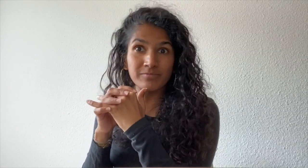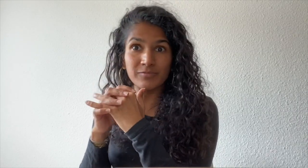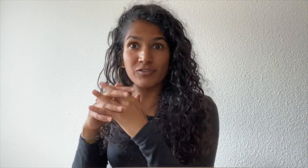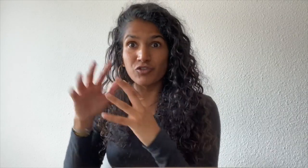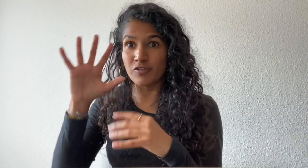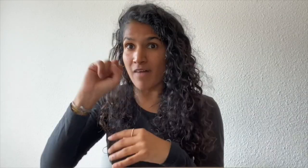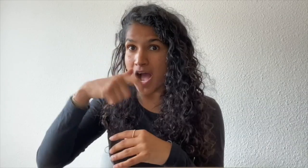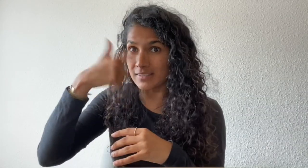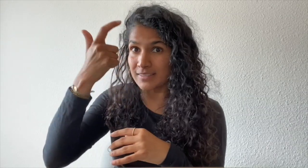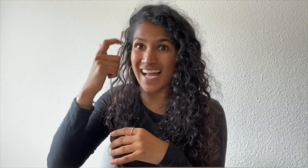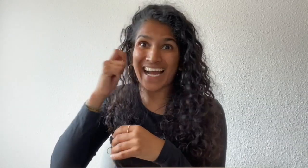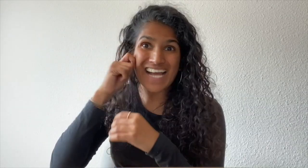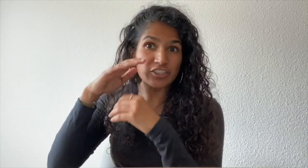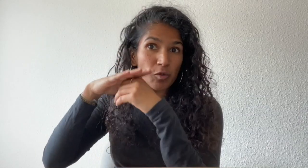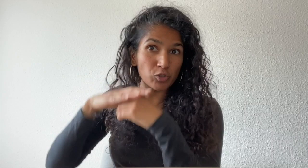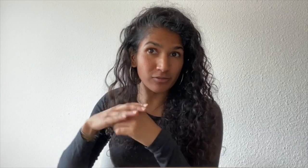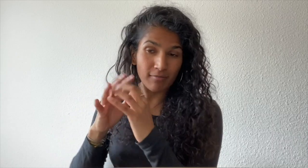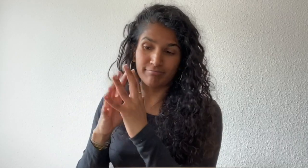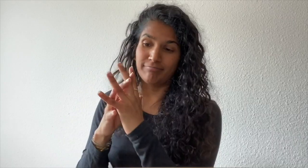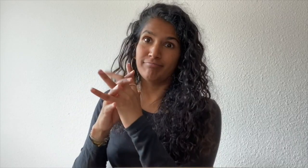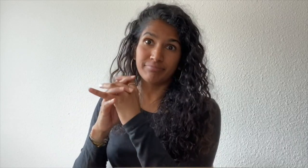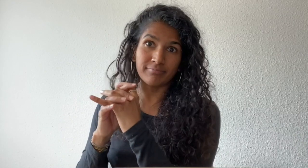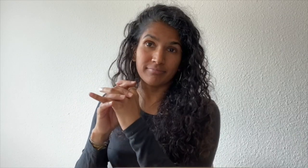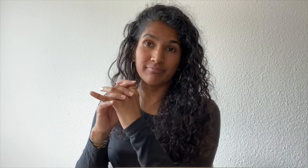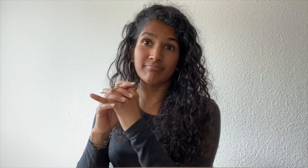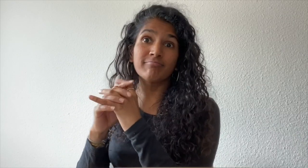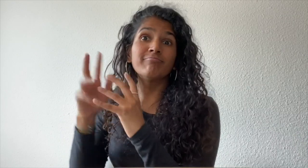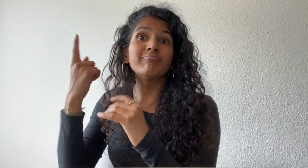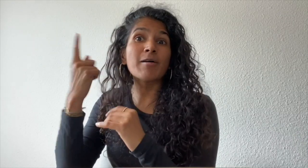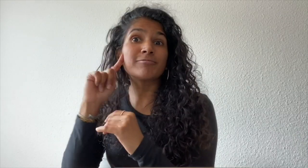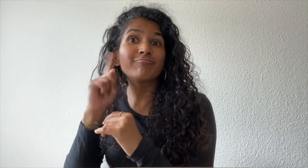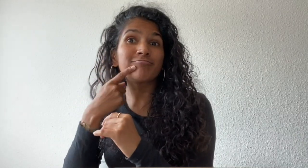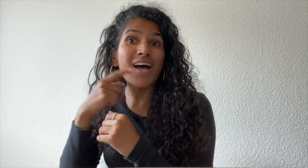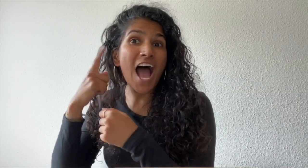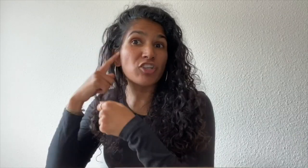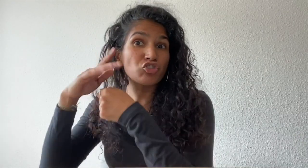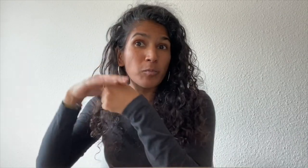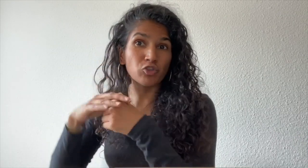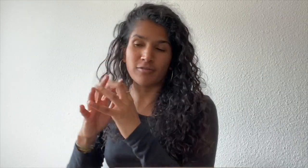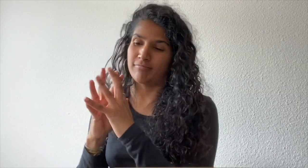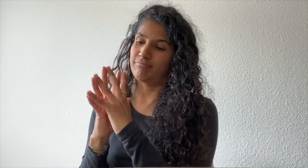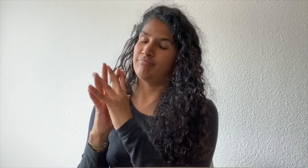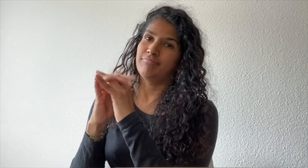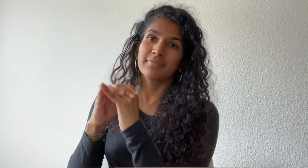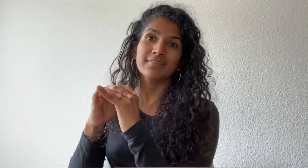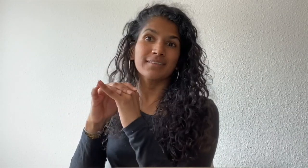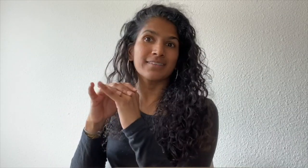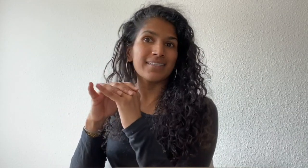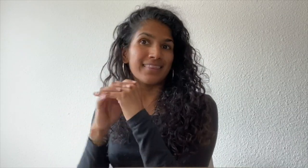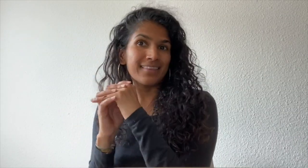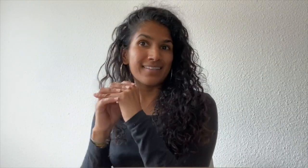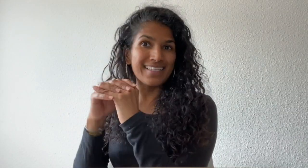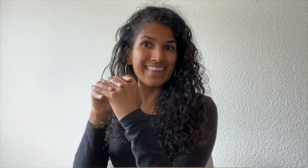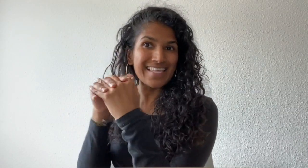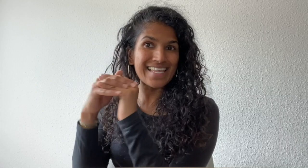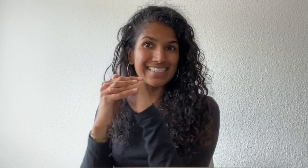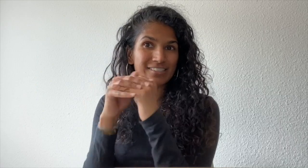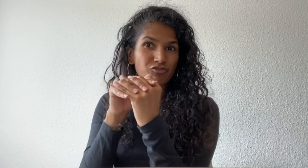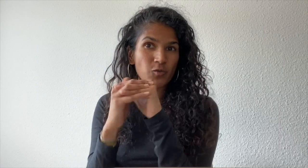Hier kann man an den Verschränkungen der einzelnen Finger die unterschiedlichen Diskriminierungsarten abzählen, nämlich bei